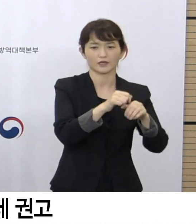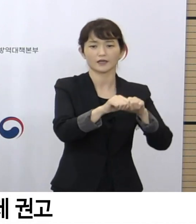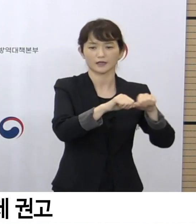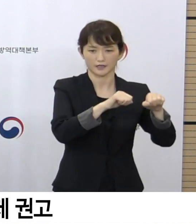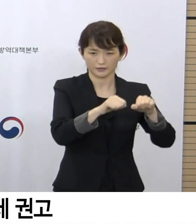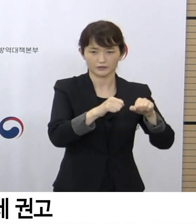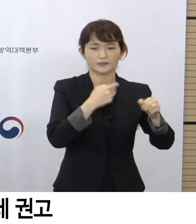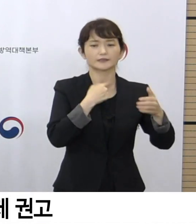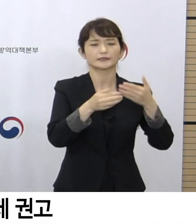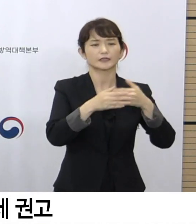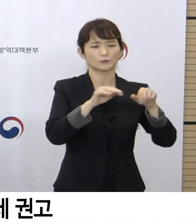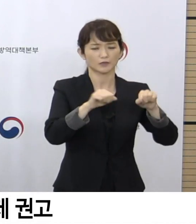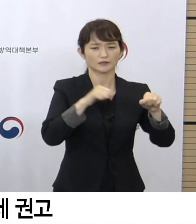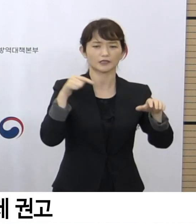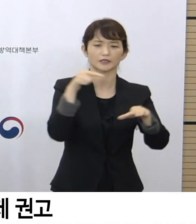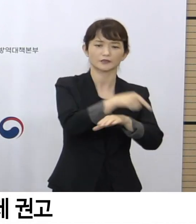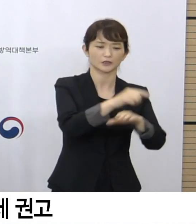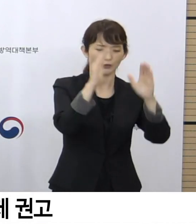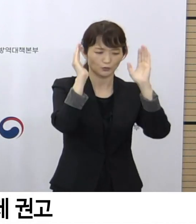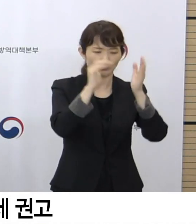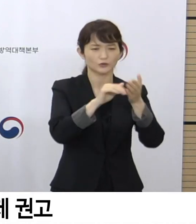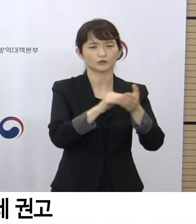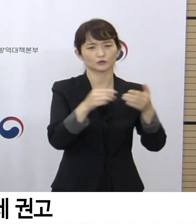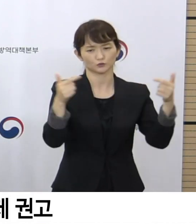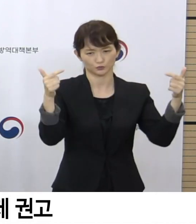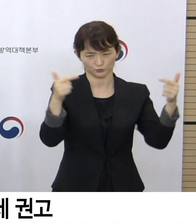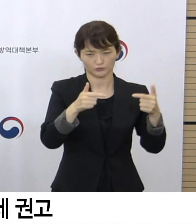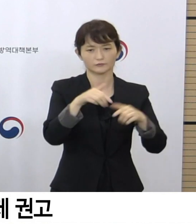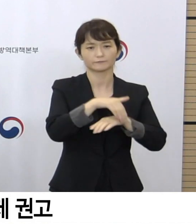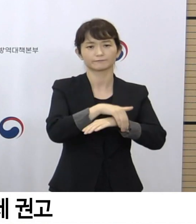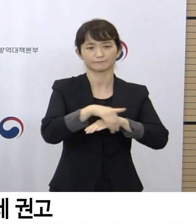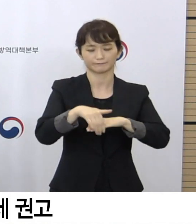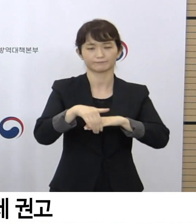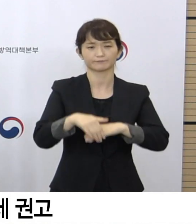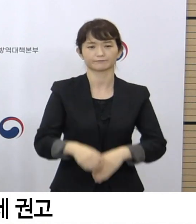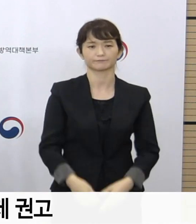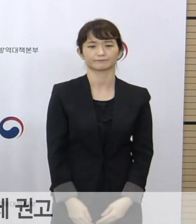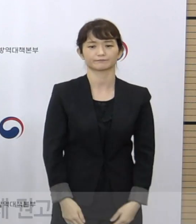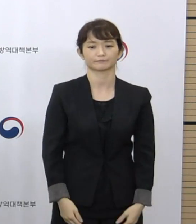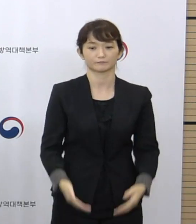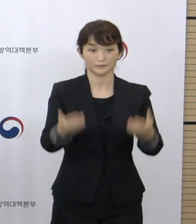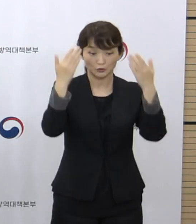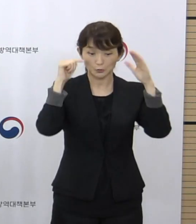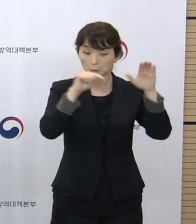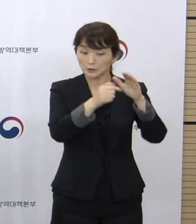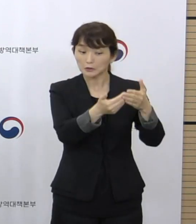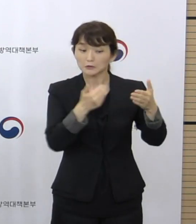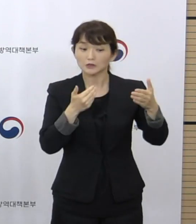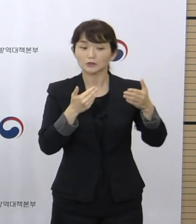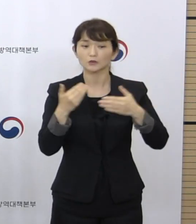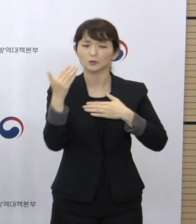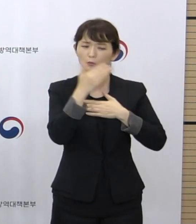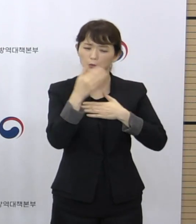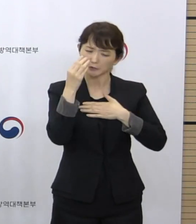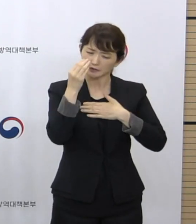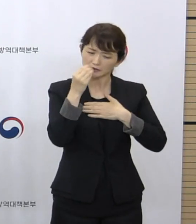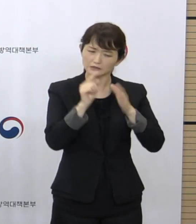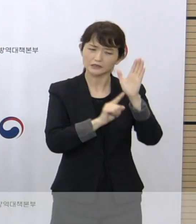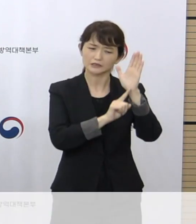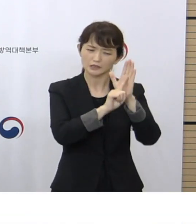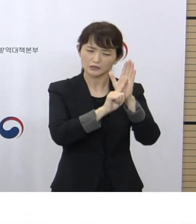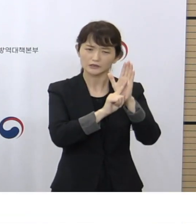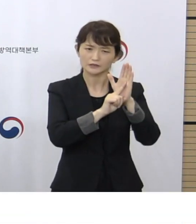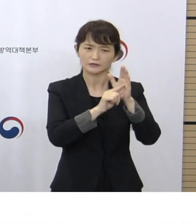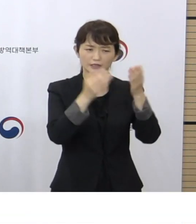등 최대한 자제할 계획입니다. 등교 전에 증상이 있는 경우에는 등교하지